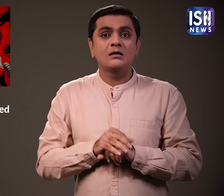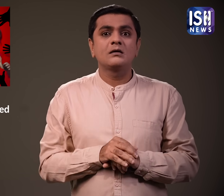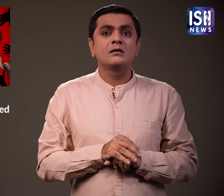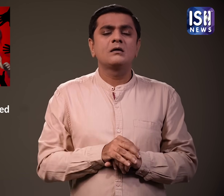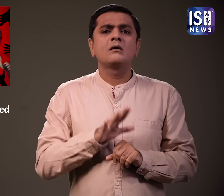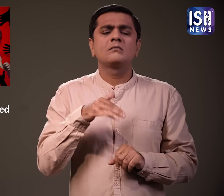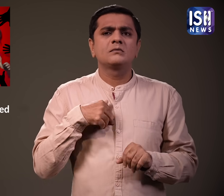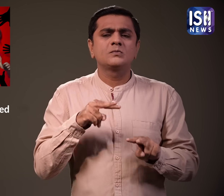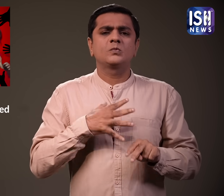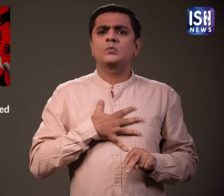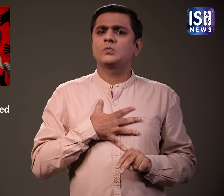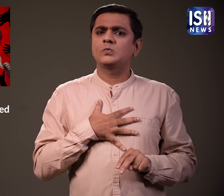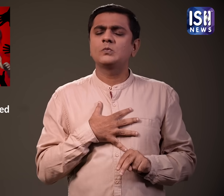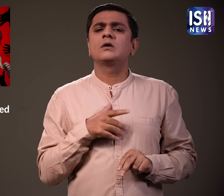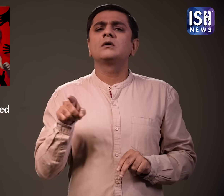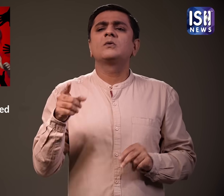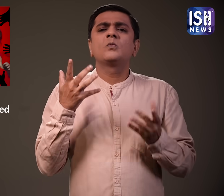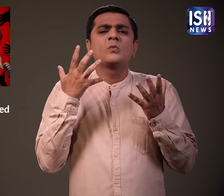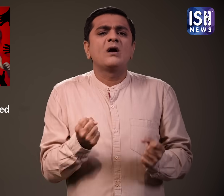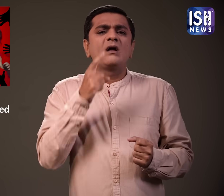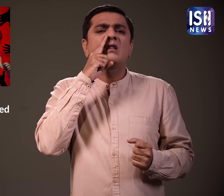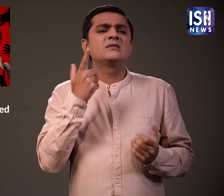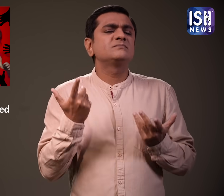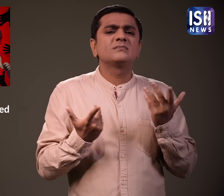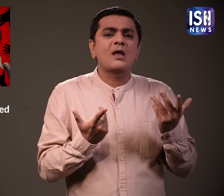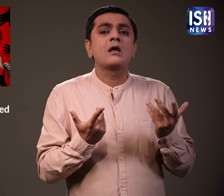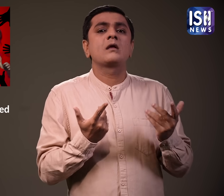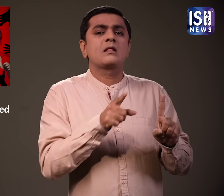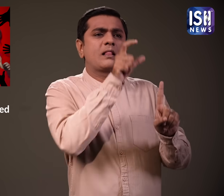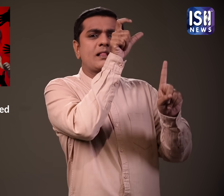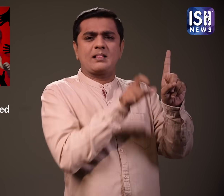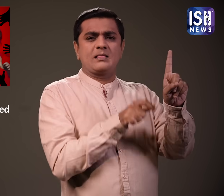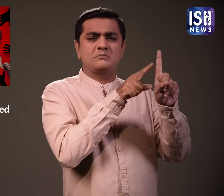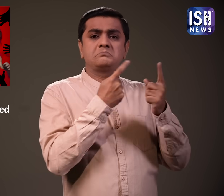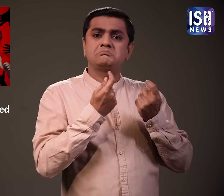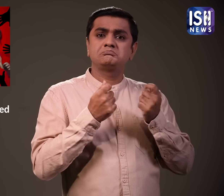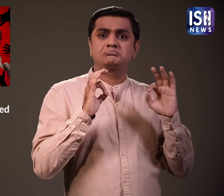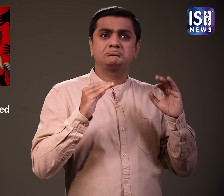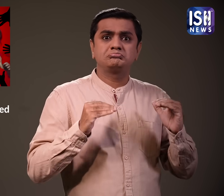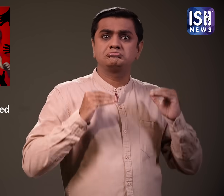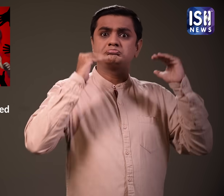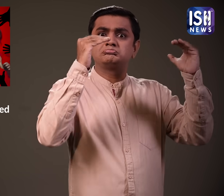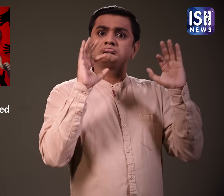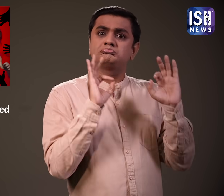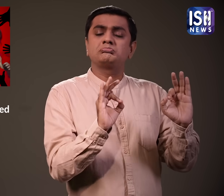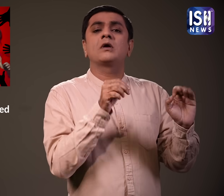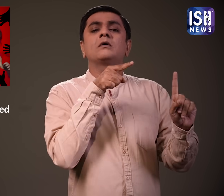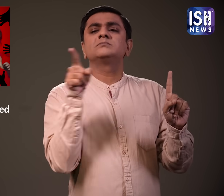ये बेहत चौकाने वाली बात है. महिला ने प्रमोद सिंग नाम के एक व्यक्ति से कर्ज लिया था, जो